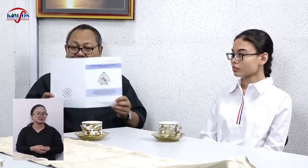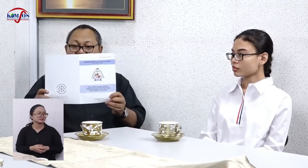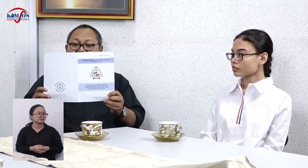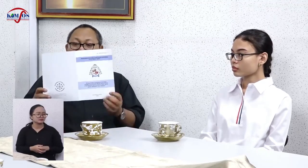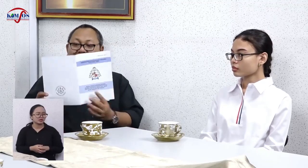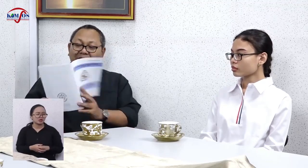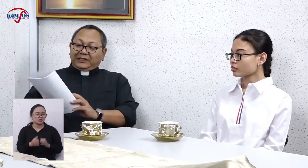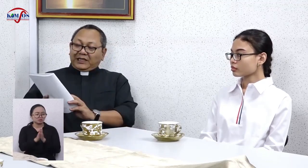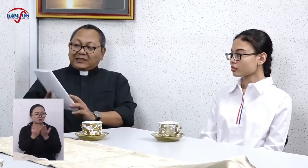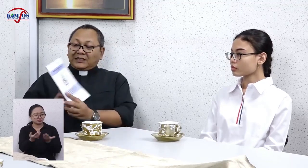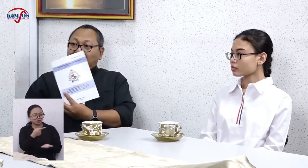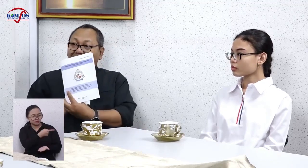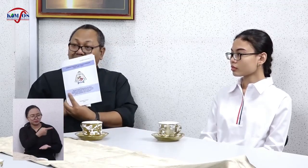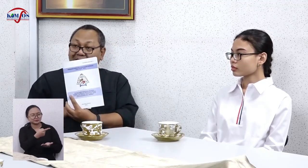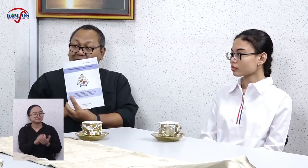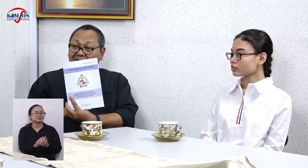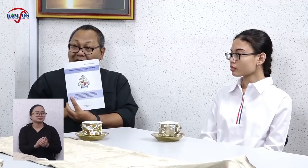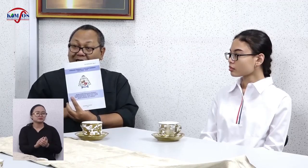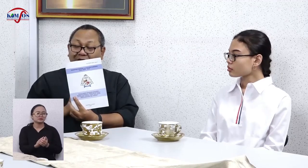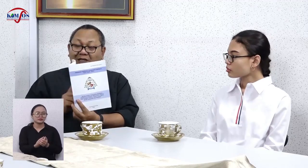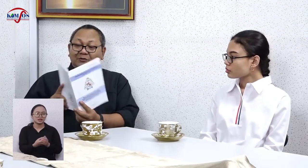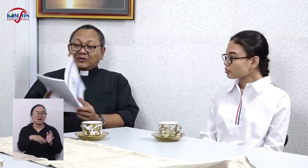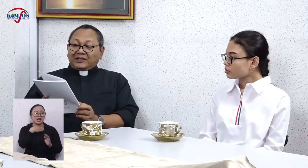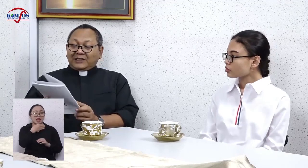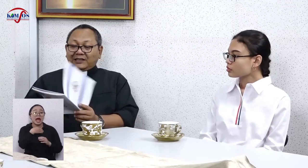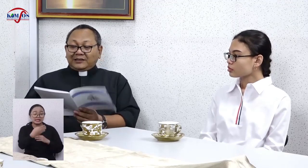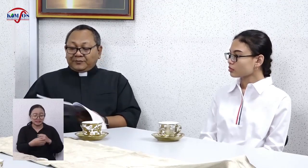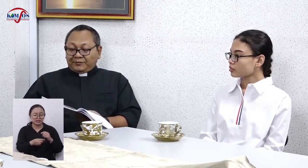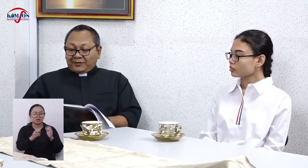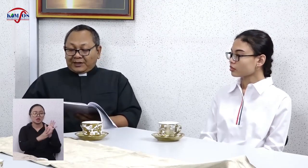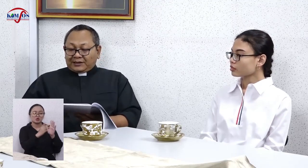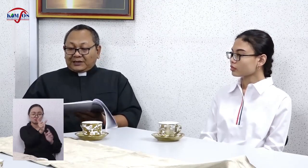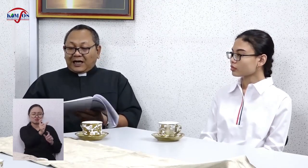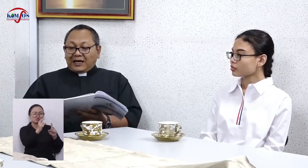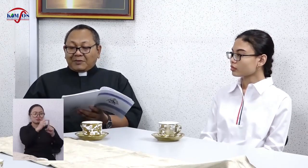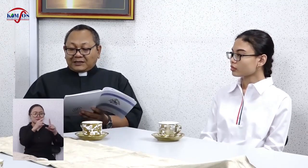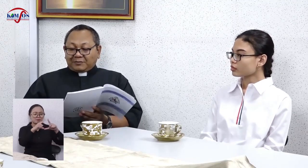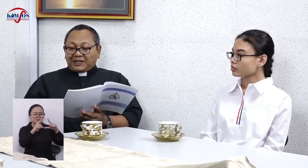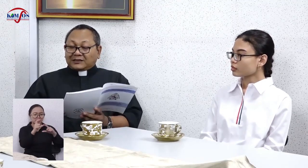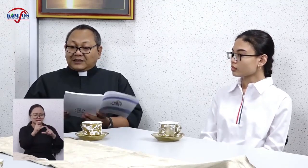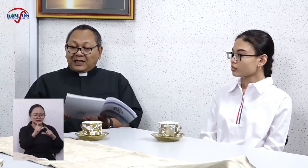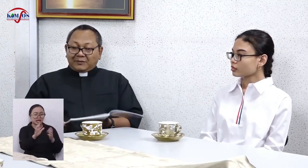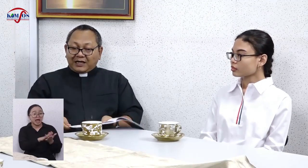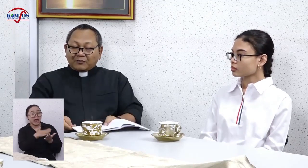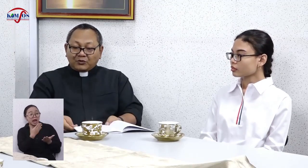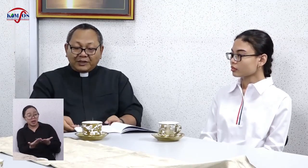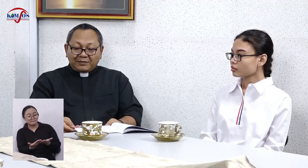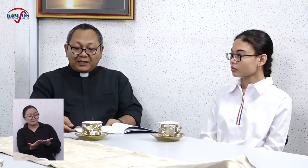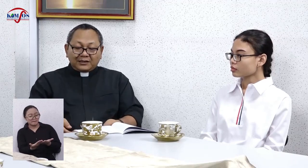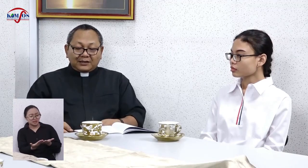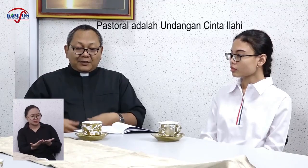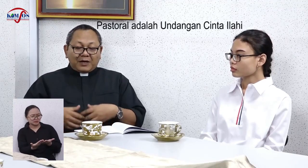di buku ini hasil musyawarah pastoral buku ketiga ini di halaman 11 dan di halaman